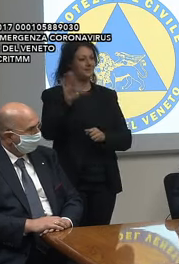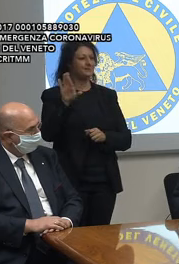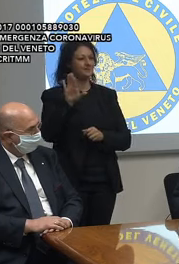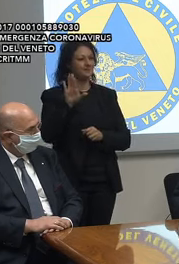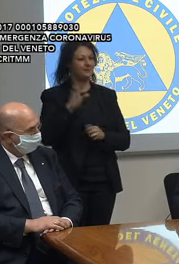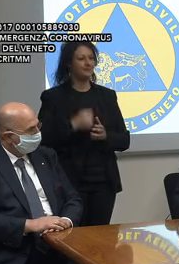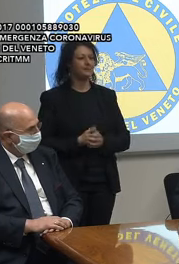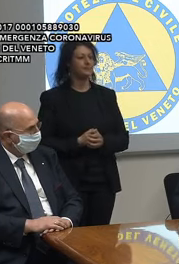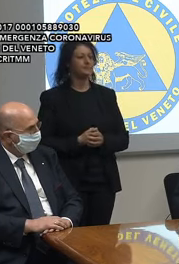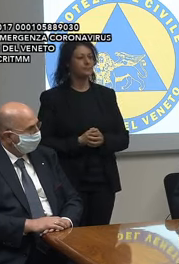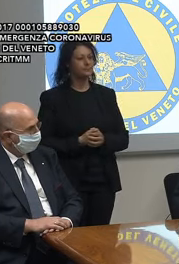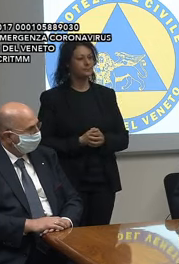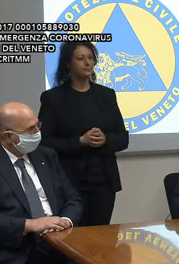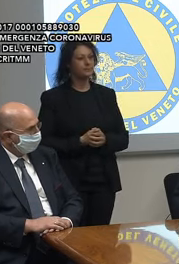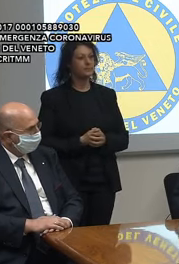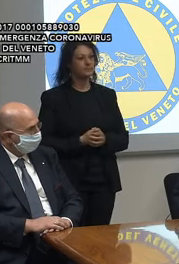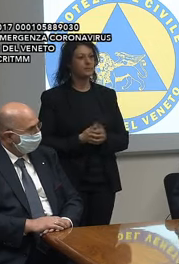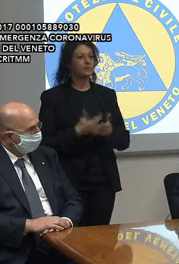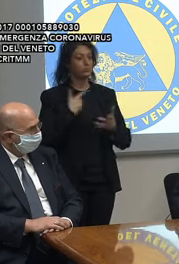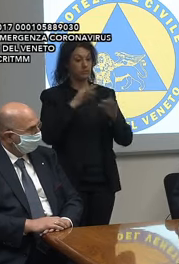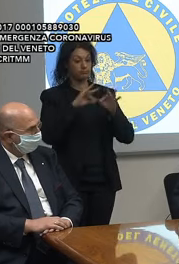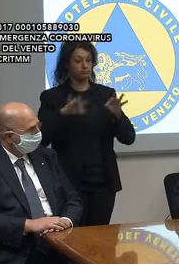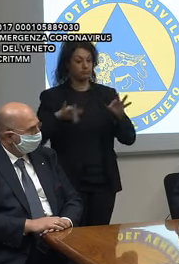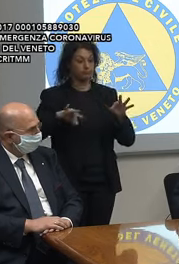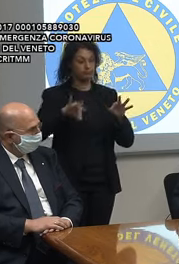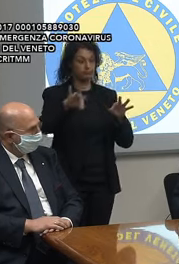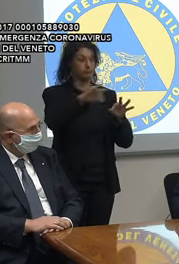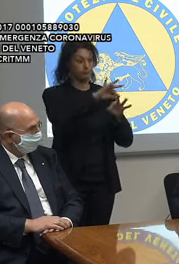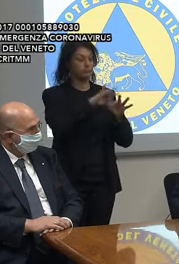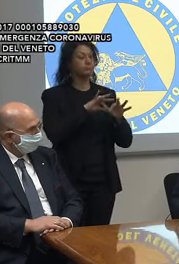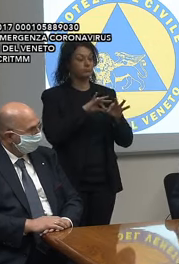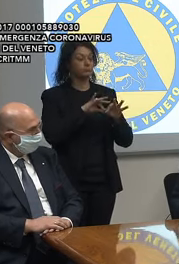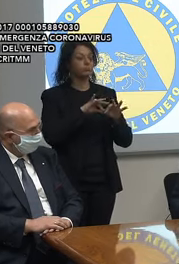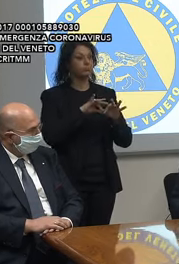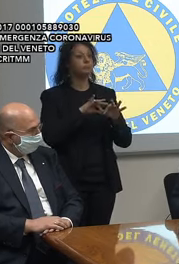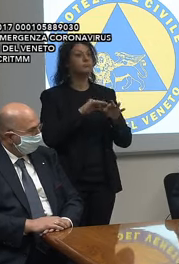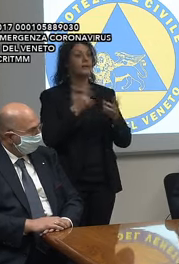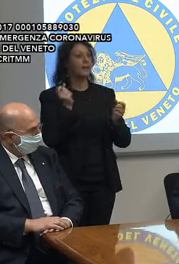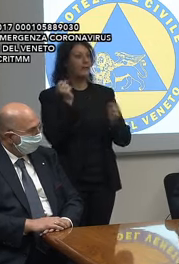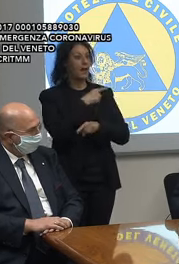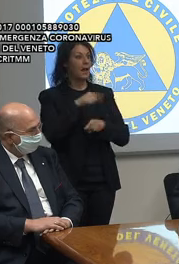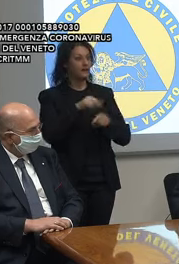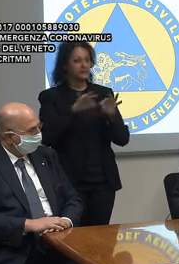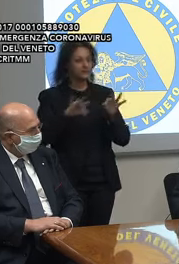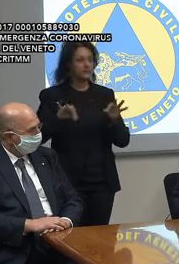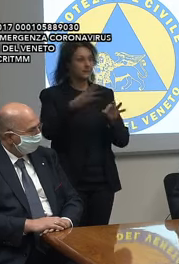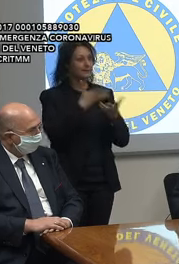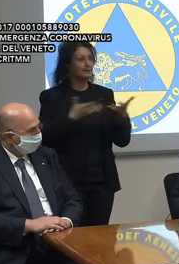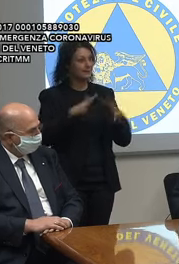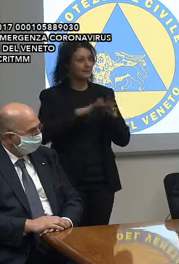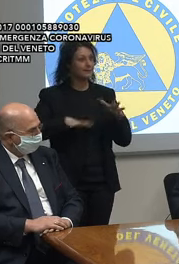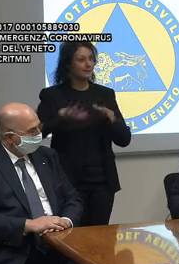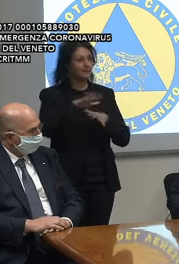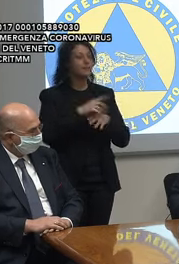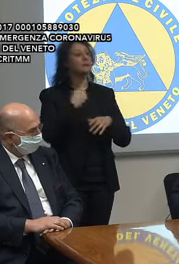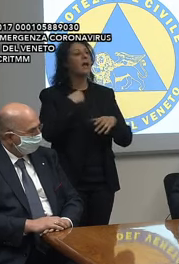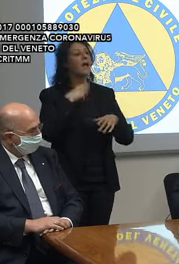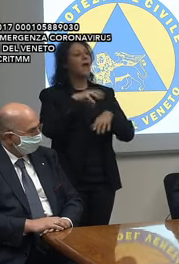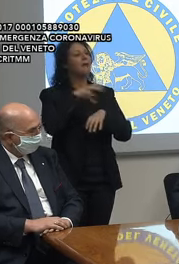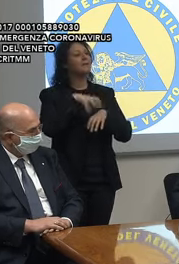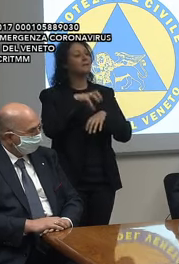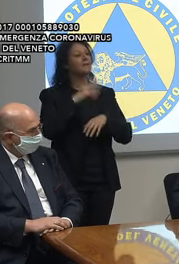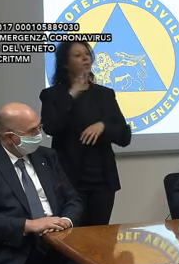ettari gratis, e qui devo dire che c'è stata prima l'amministrazione Bitonci e poi assolutamente il sindaco Giordani, col quale